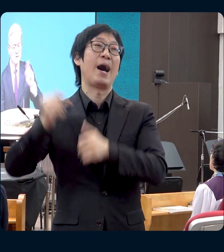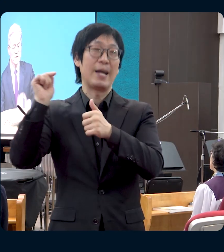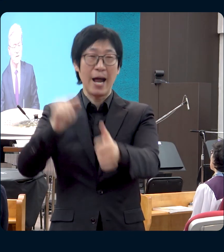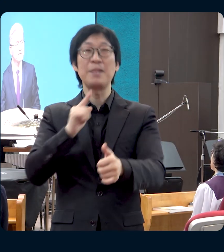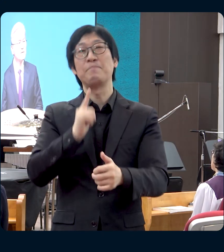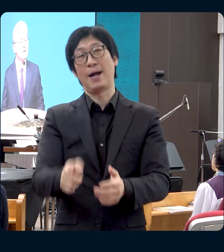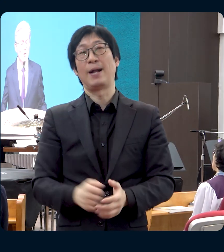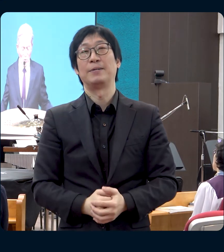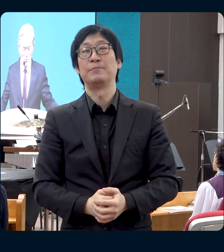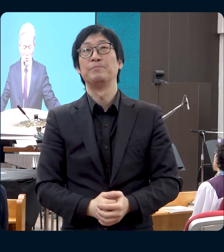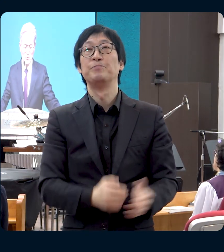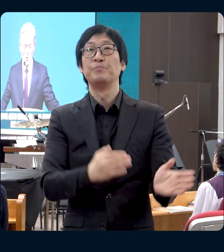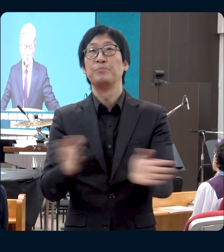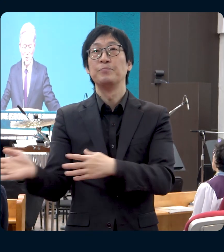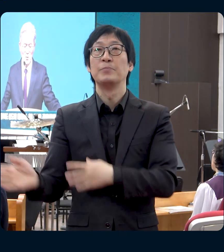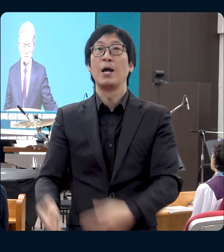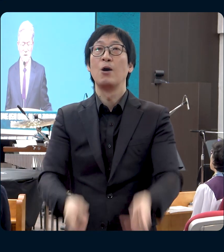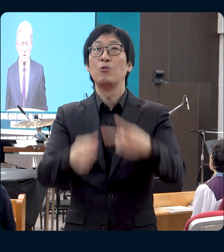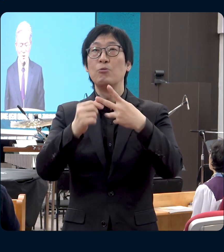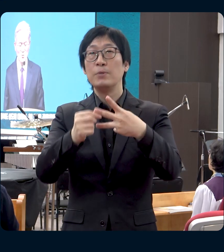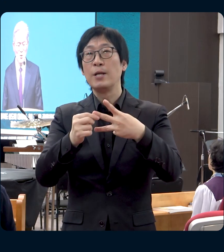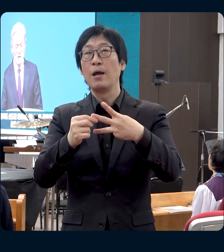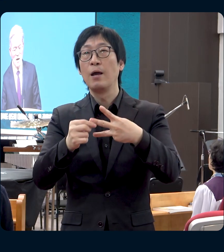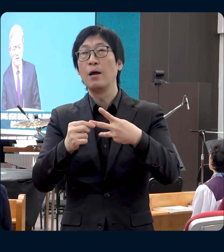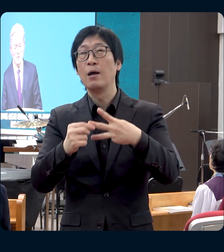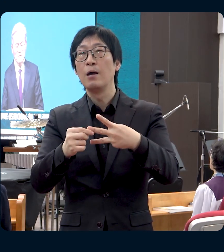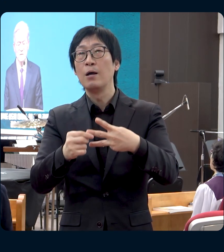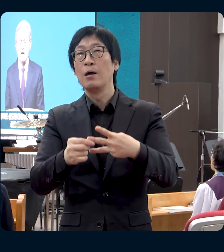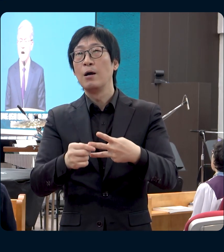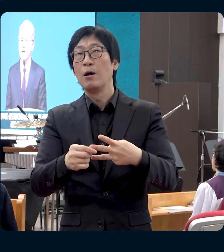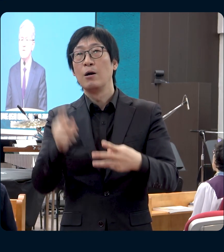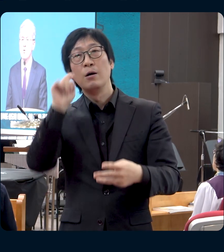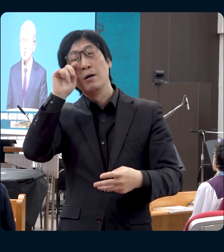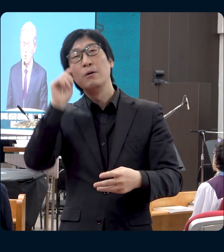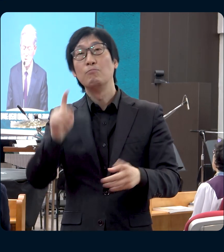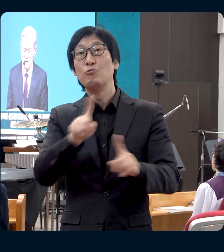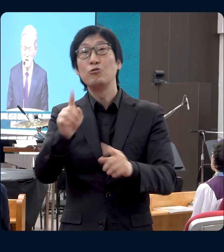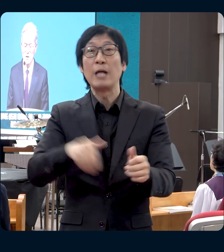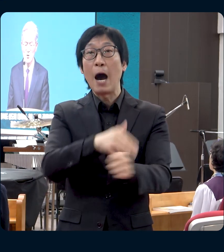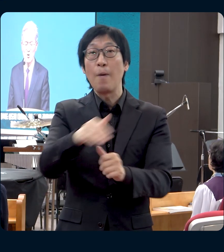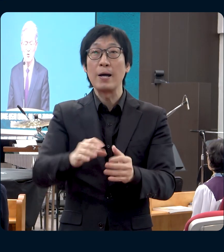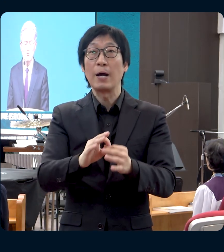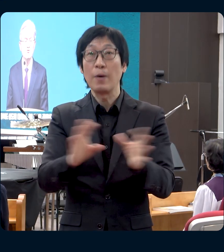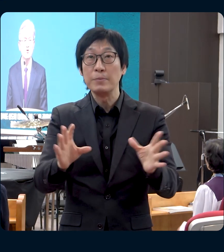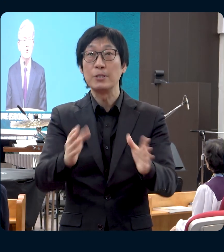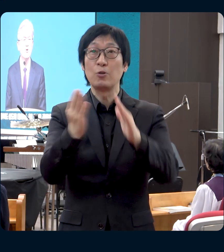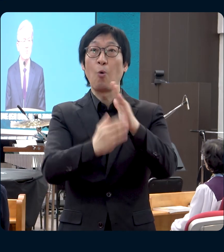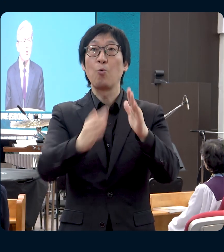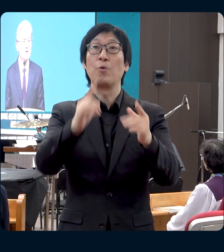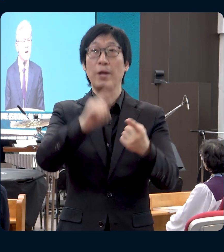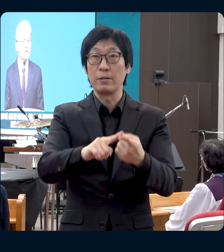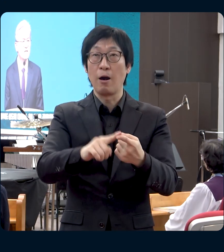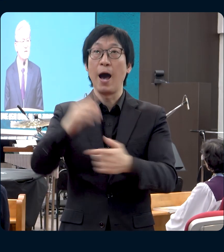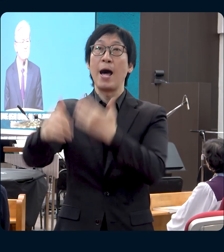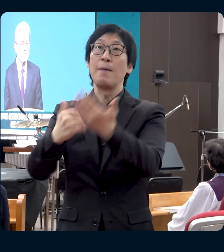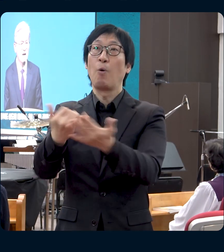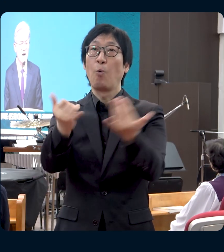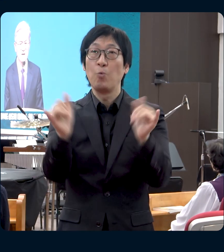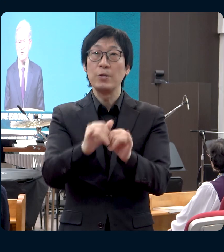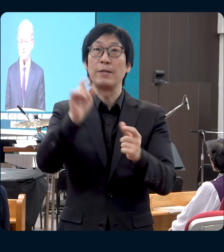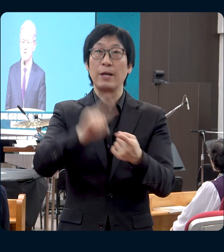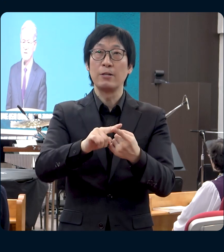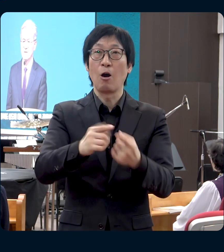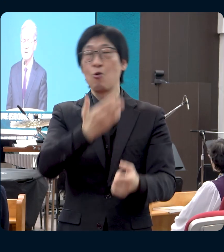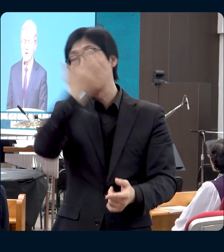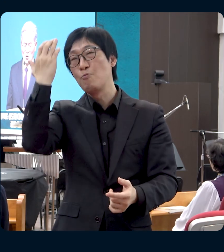두 번째, 어떤 경우에도 성도에 대하여 하나님의 공동체에 대하여 꿈을 포기하지 마라